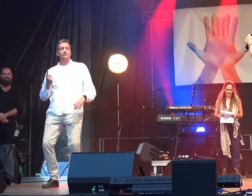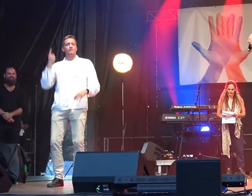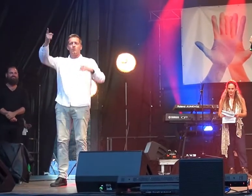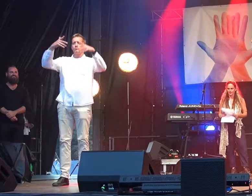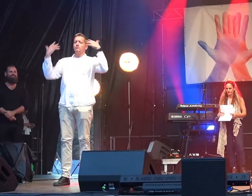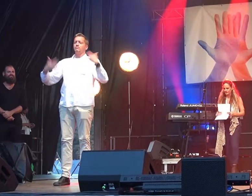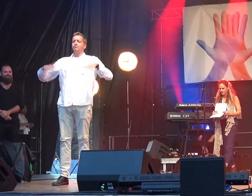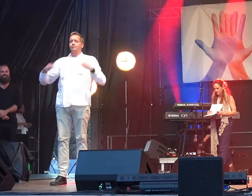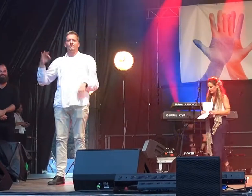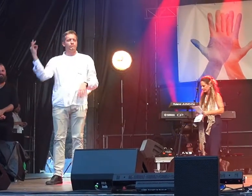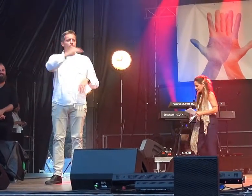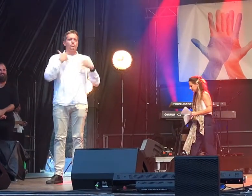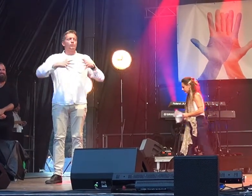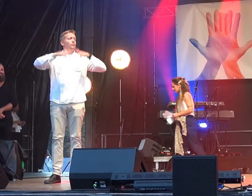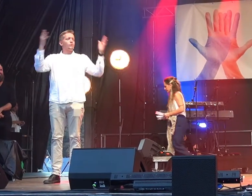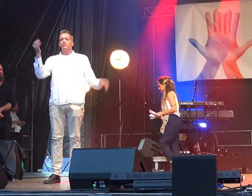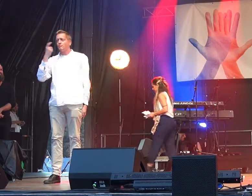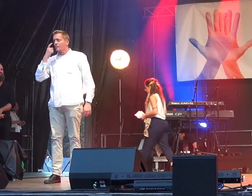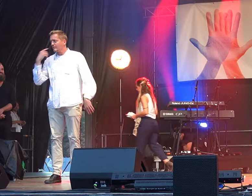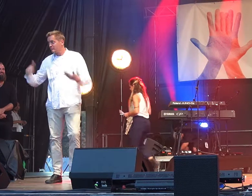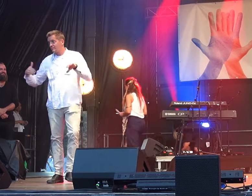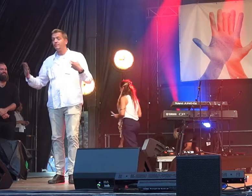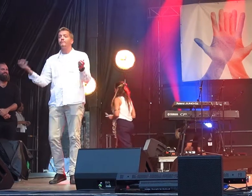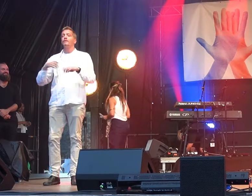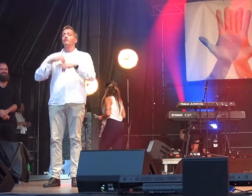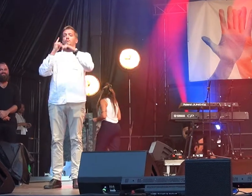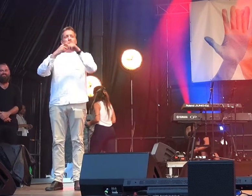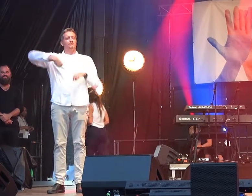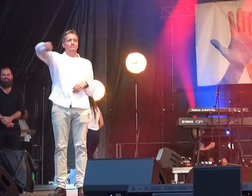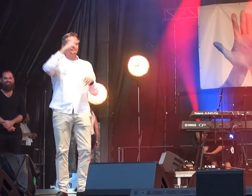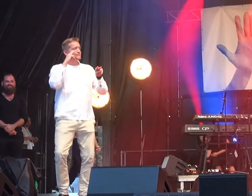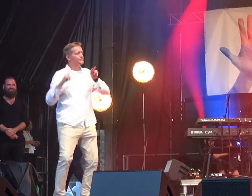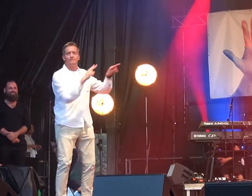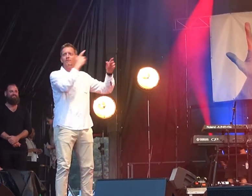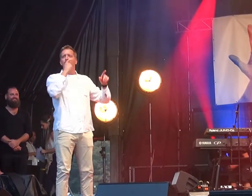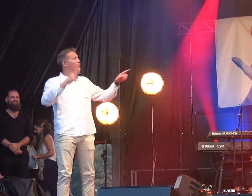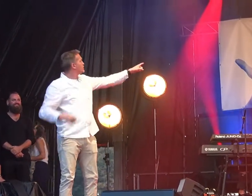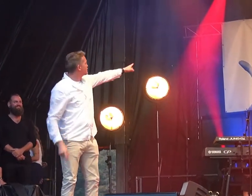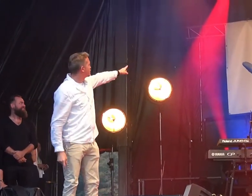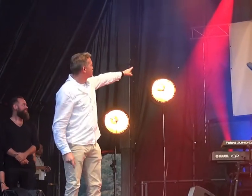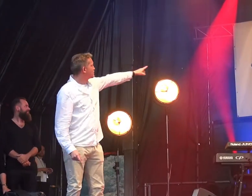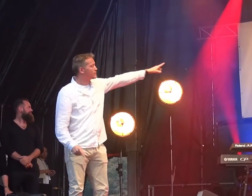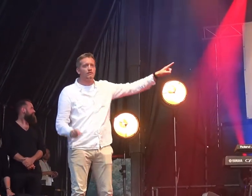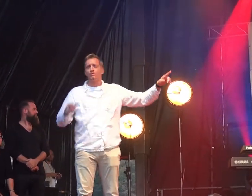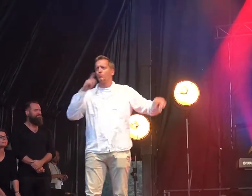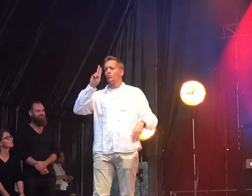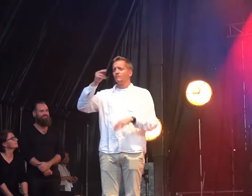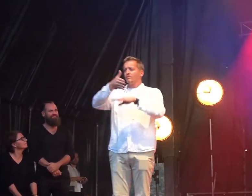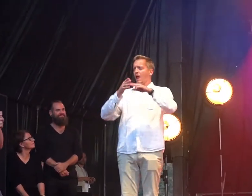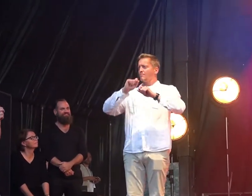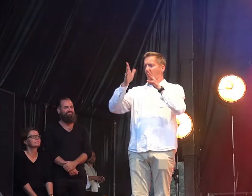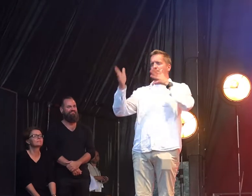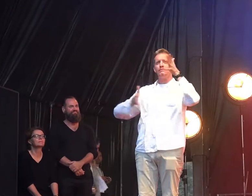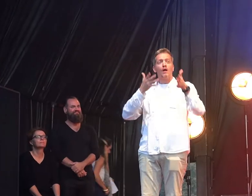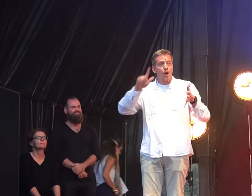schön, dass so viele Menschen hier sind. 242.000 Menschen, ich kann es gar nicht glauben. Ich habe dieses